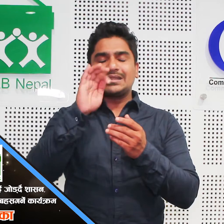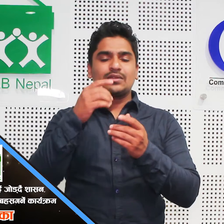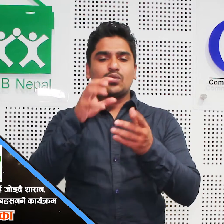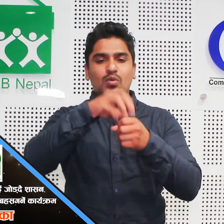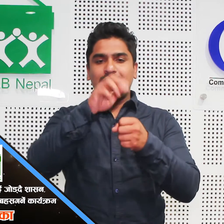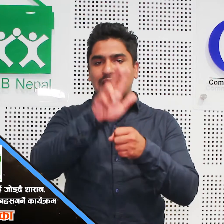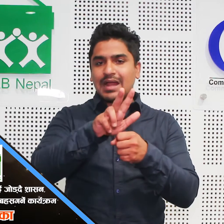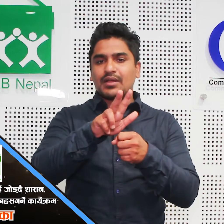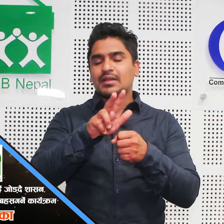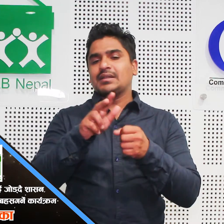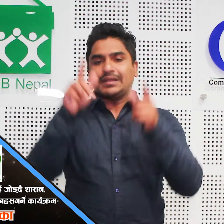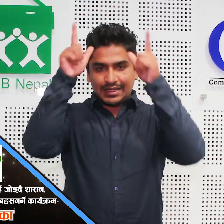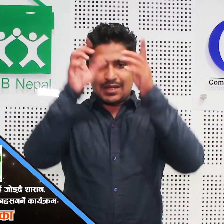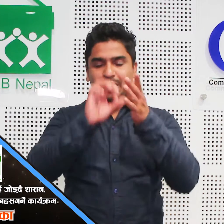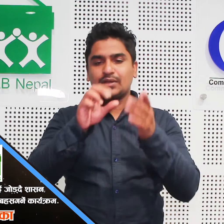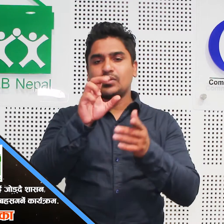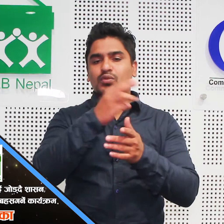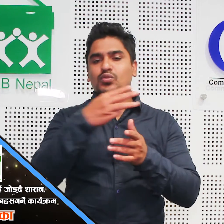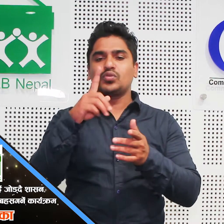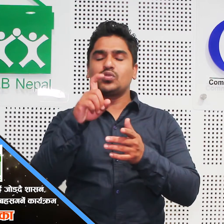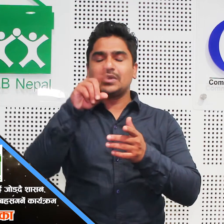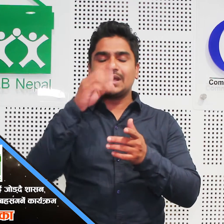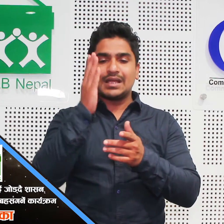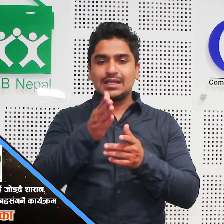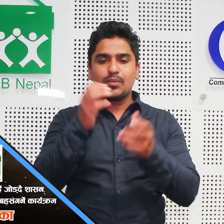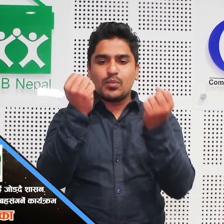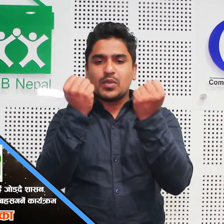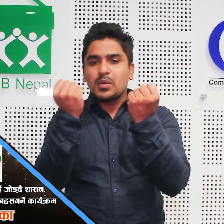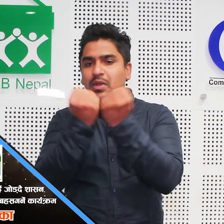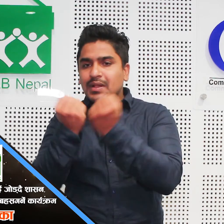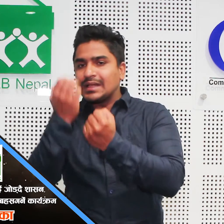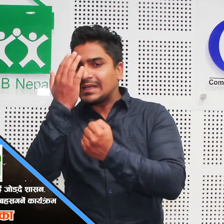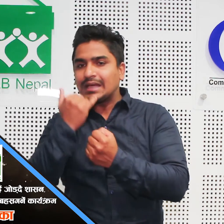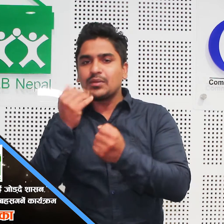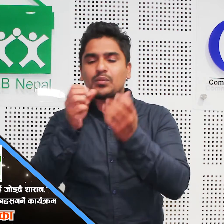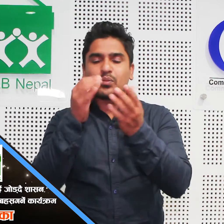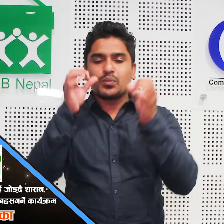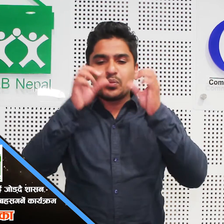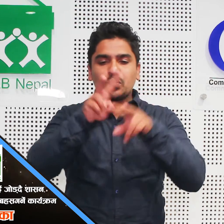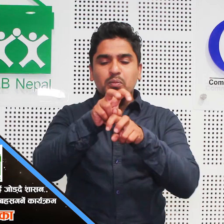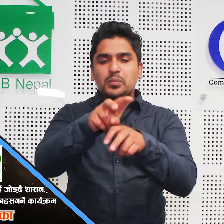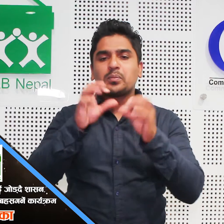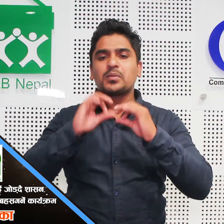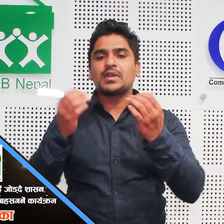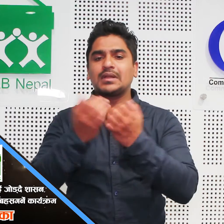का अगुवा गाईपालक कृषक दुर्गा बहादुर खाँड ठकुरीले बन्दाबन्दीका कारण पशुपालन गर्ने कतिपय कृषकहरू निरुत्साहित